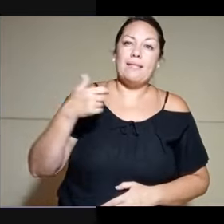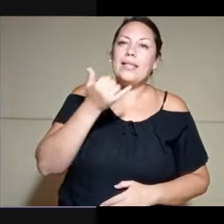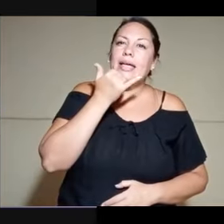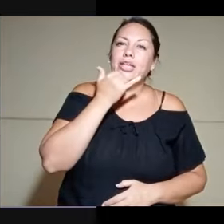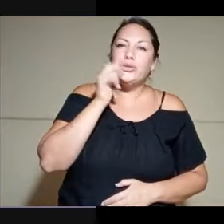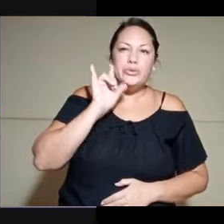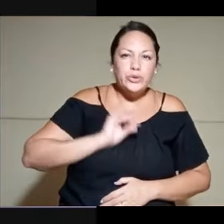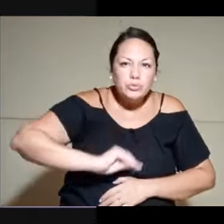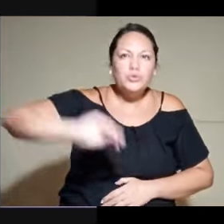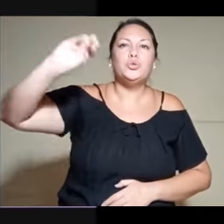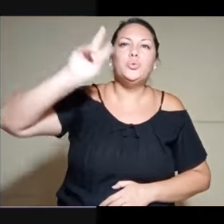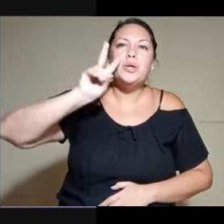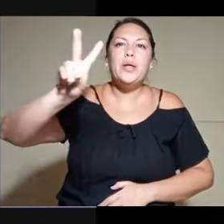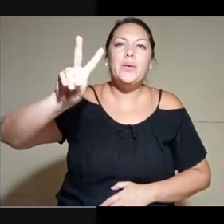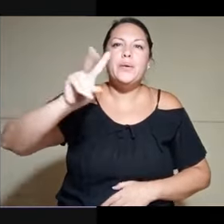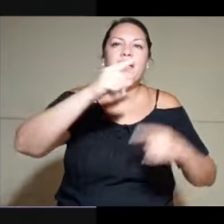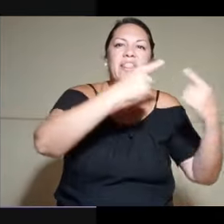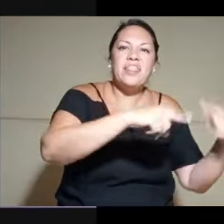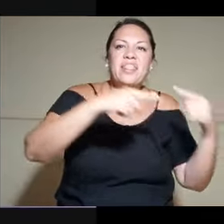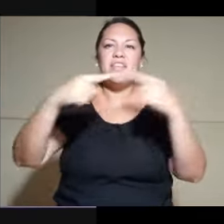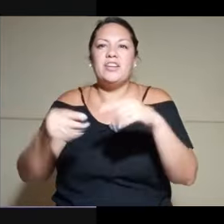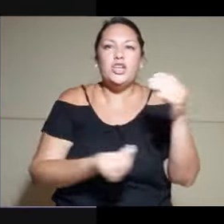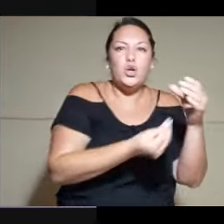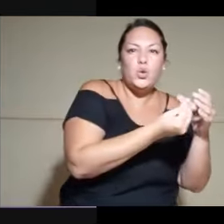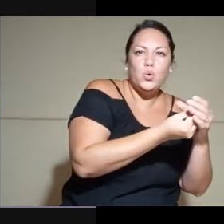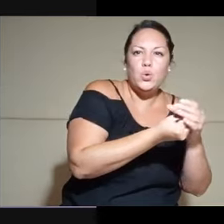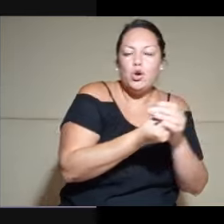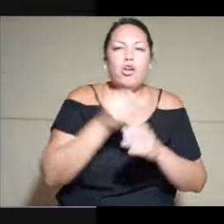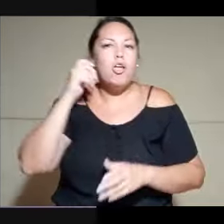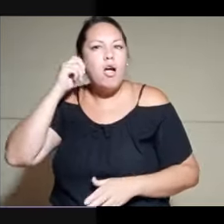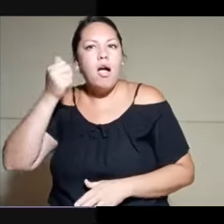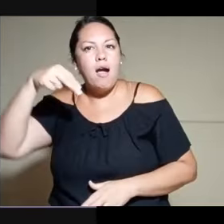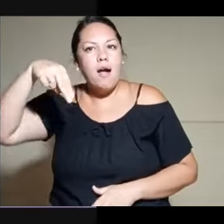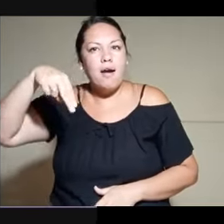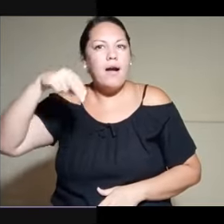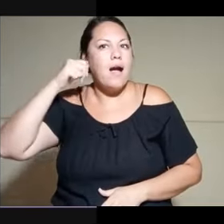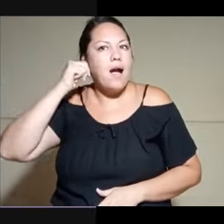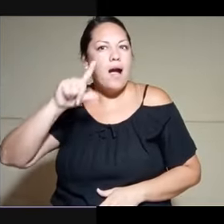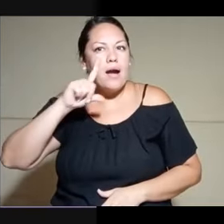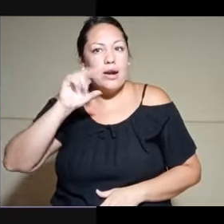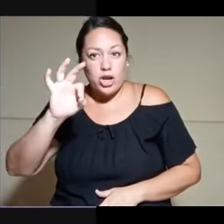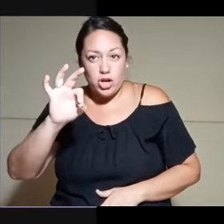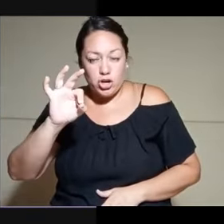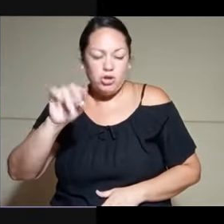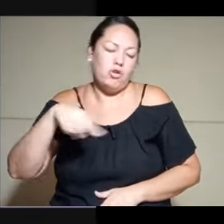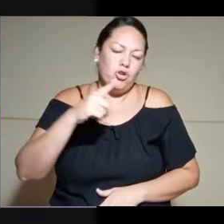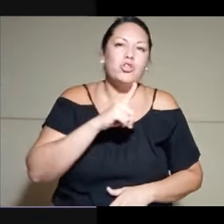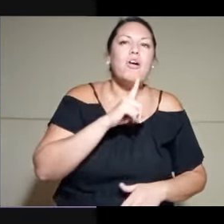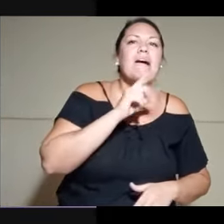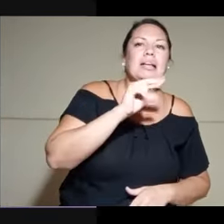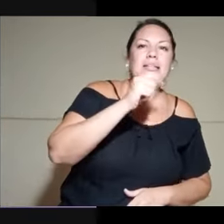En uno de los videos de YouTube está explicado en una pizarra donde yo explico cuáles son los núcleos, la diferencia entre núcleo y ganglio,